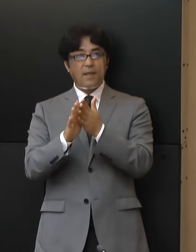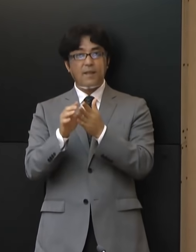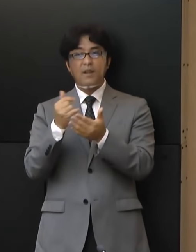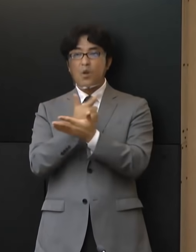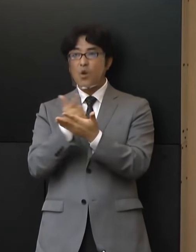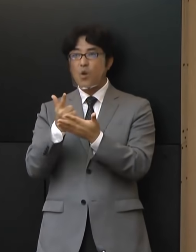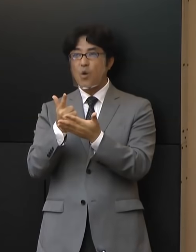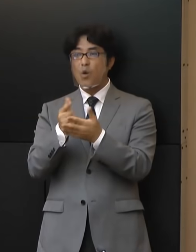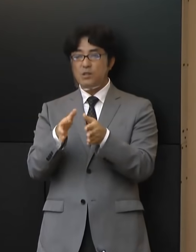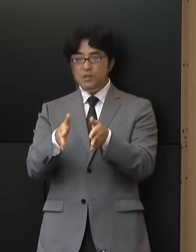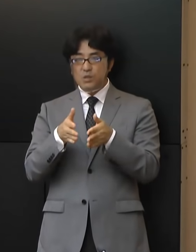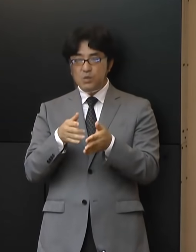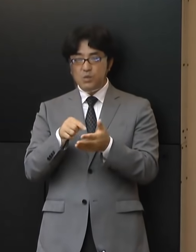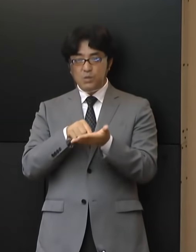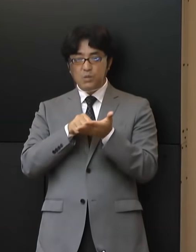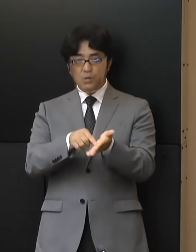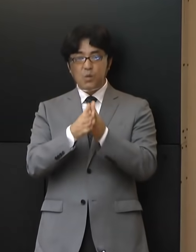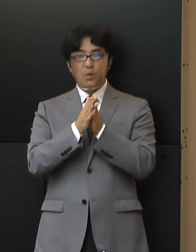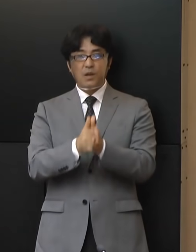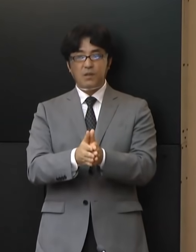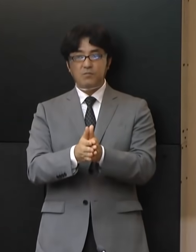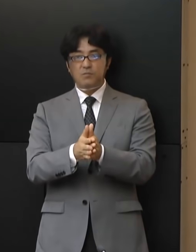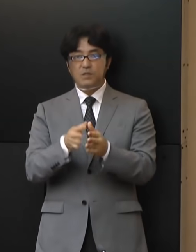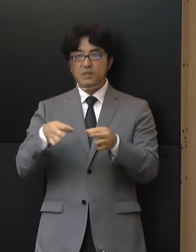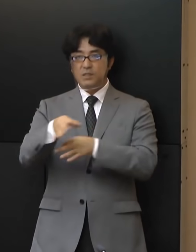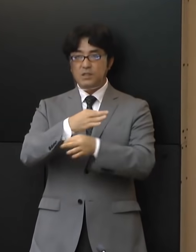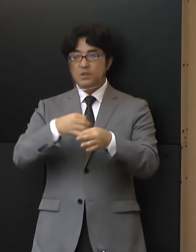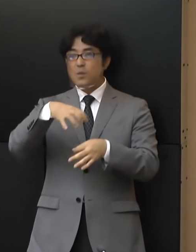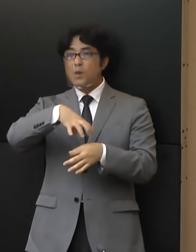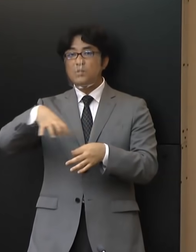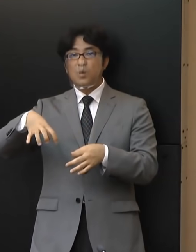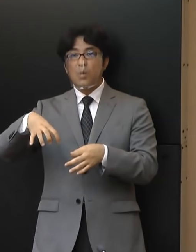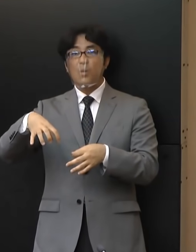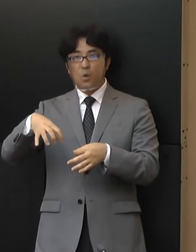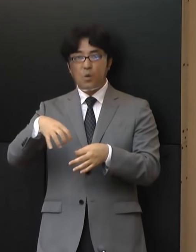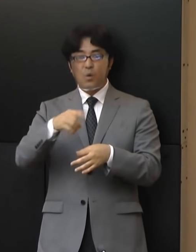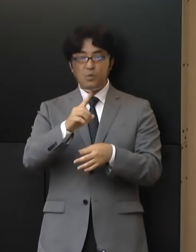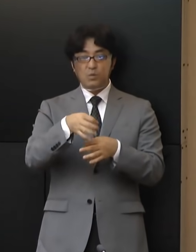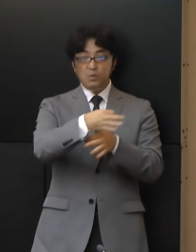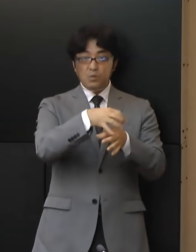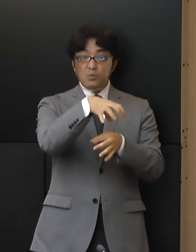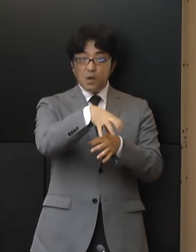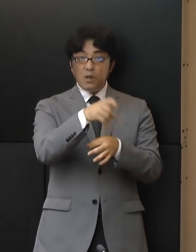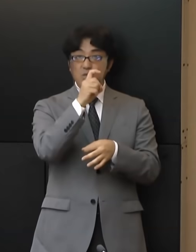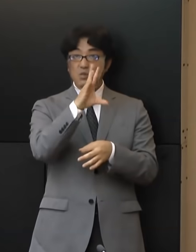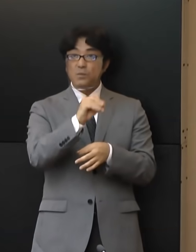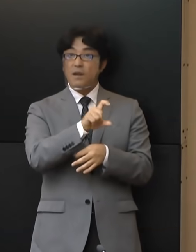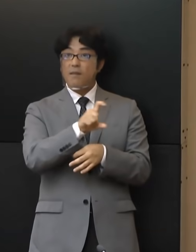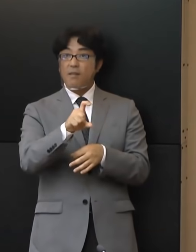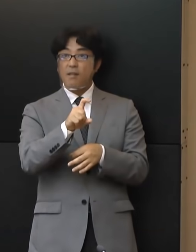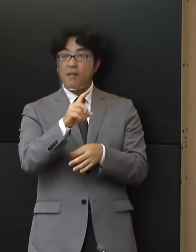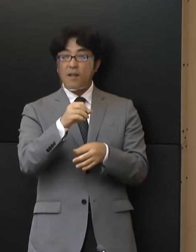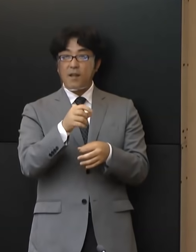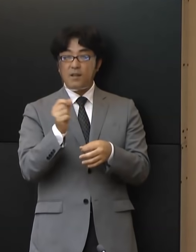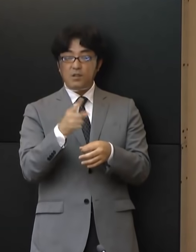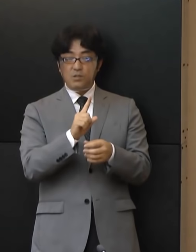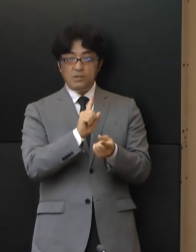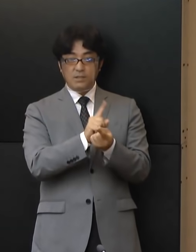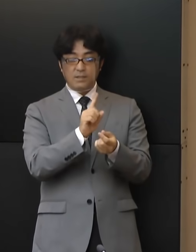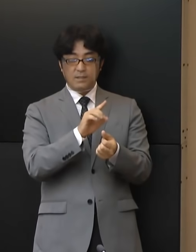経済的影響を受けた事業者のうち、飲食店について1事業者当たり一律10万円の緊急支援金、それ